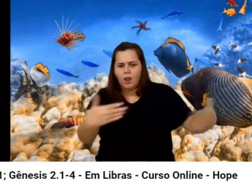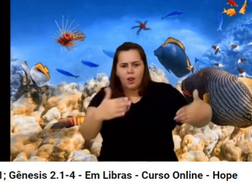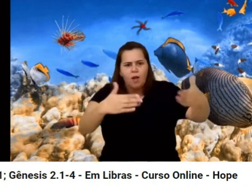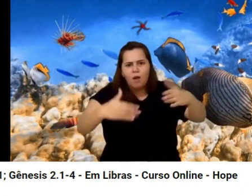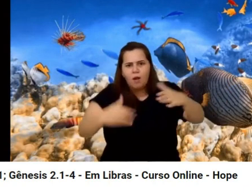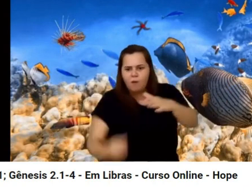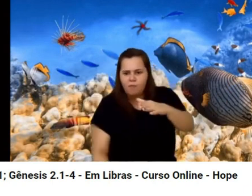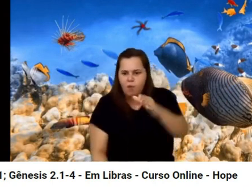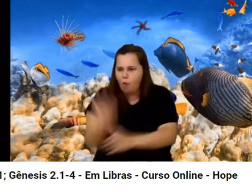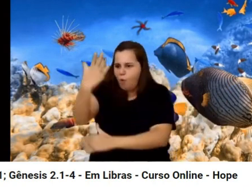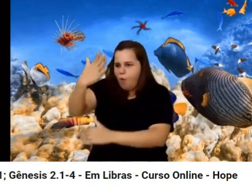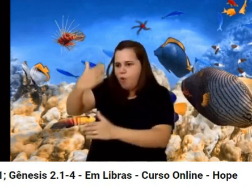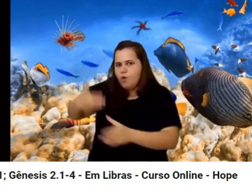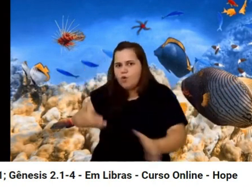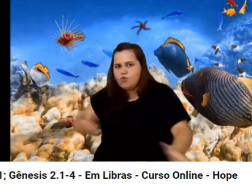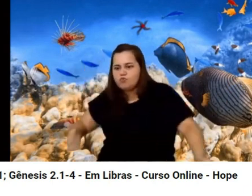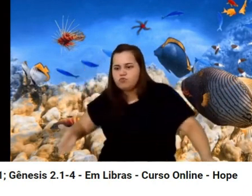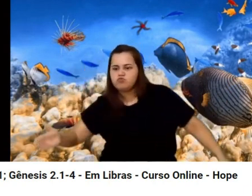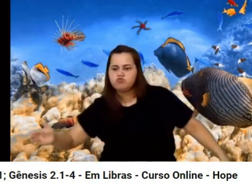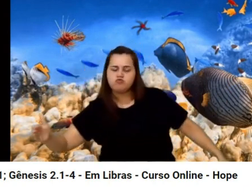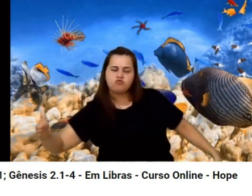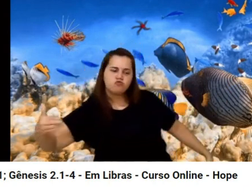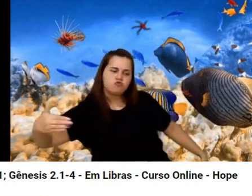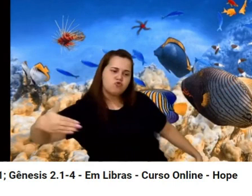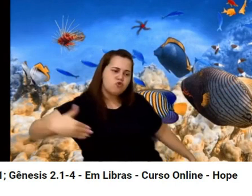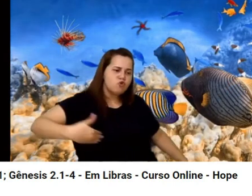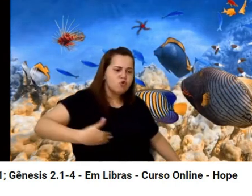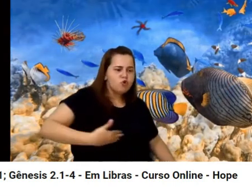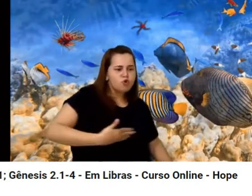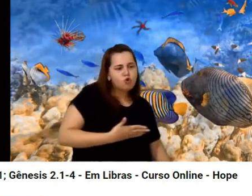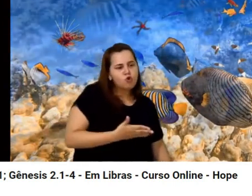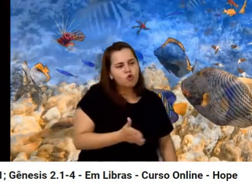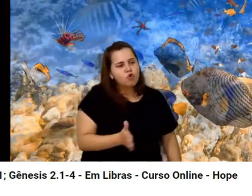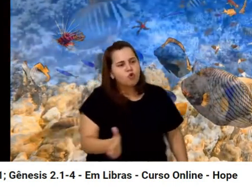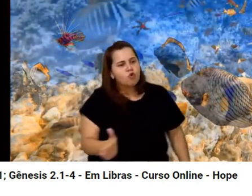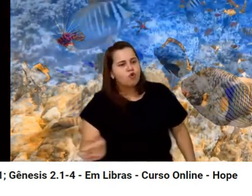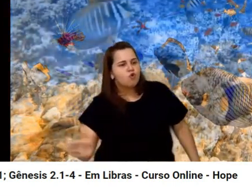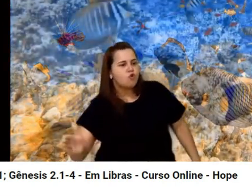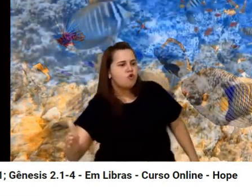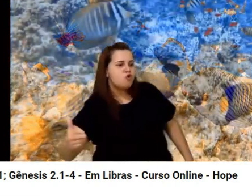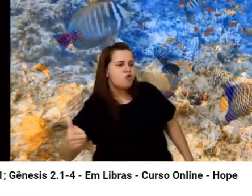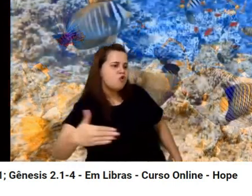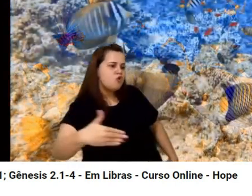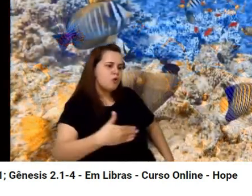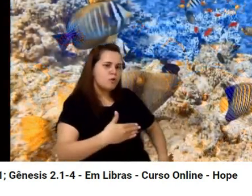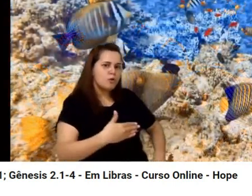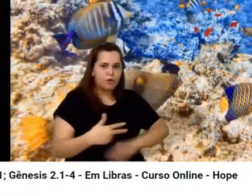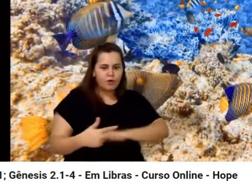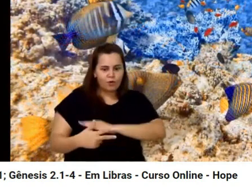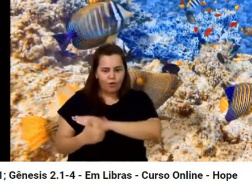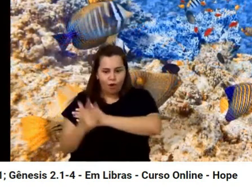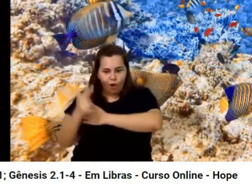peixinhos, muitos peixes. Ele criou o tubarão,